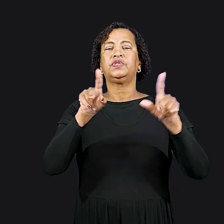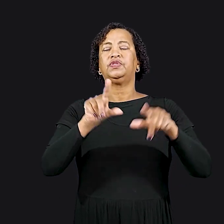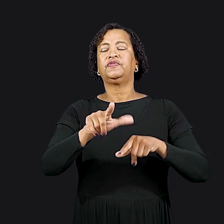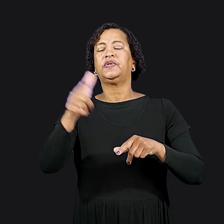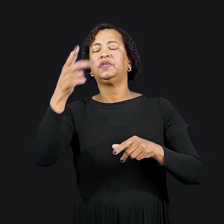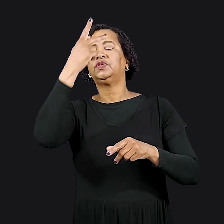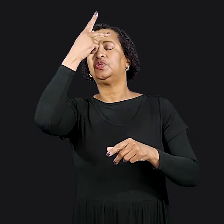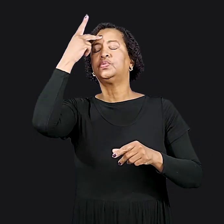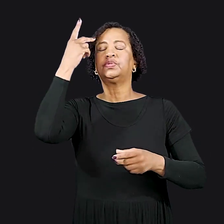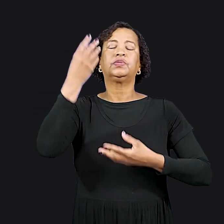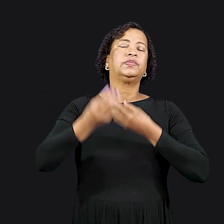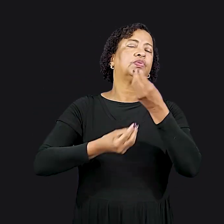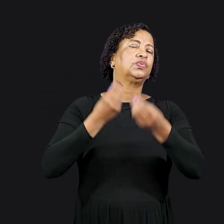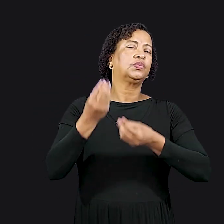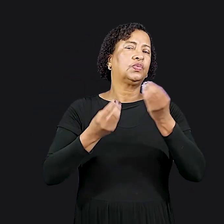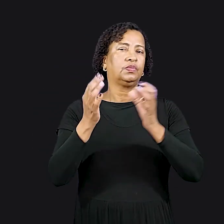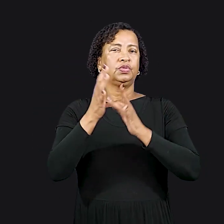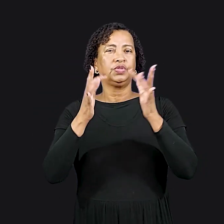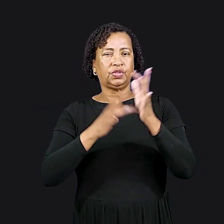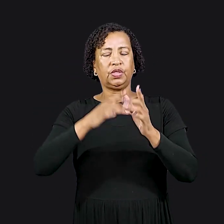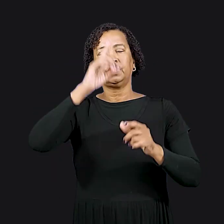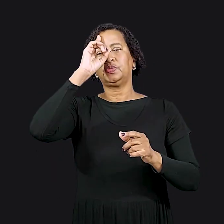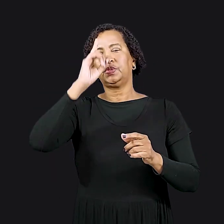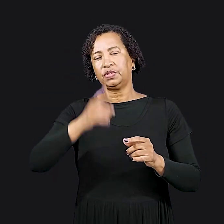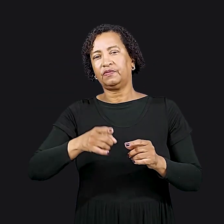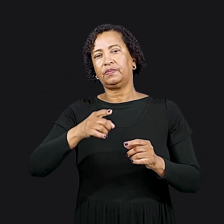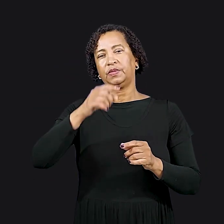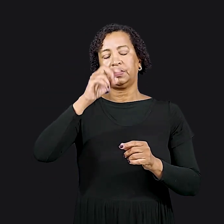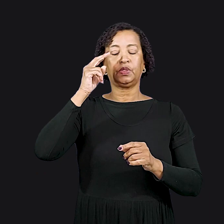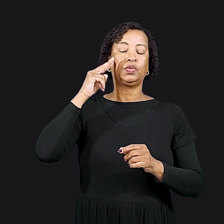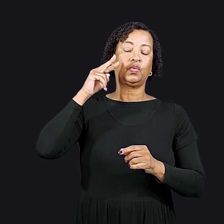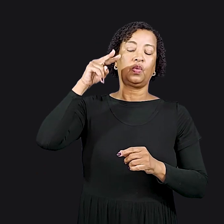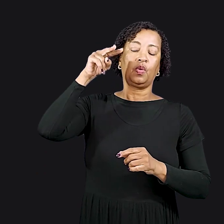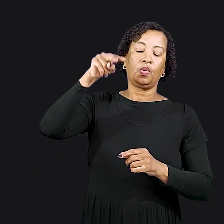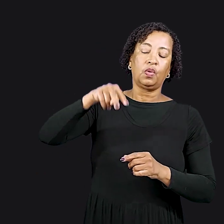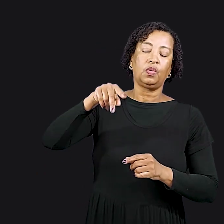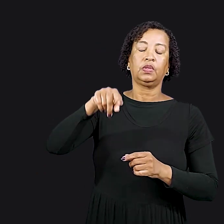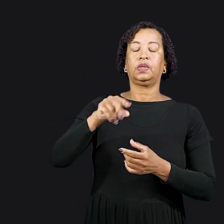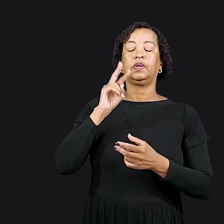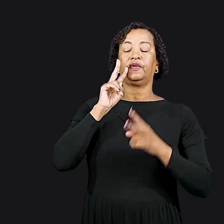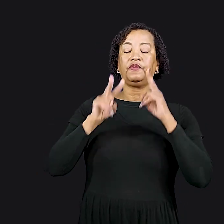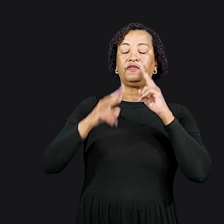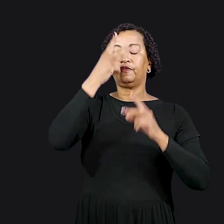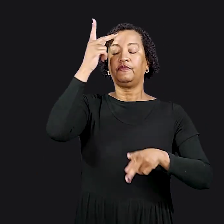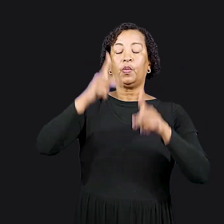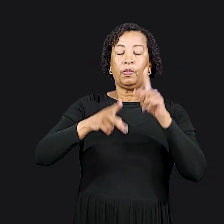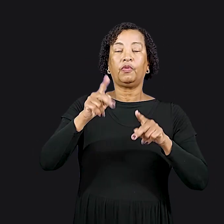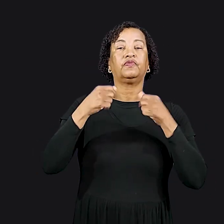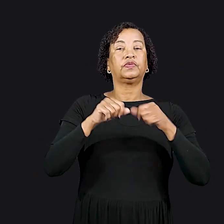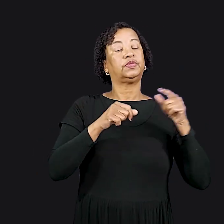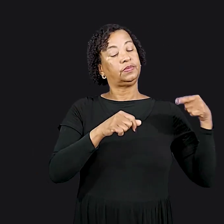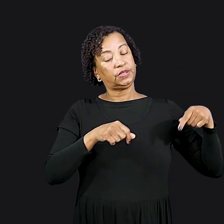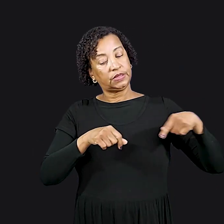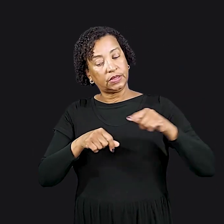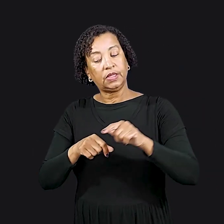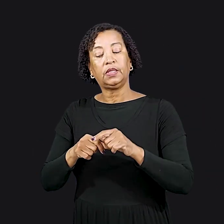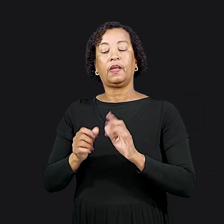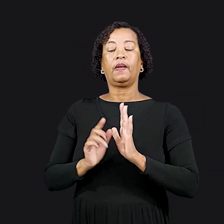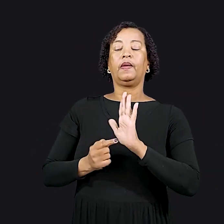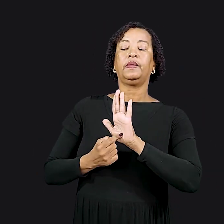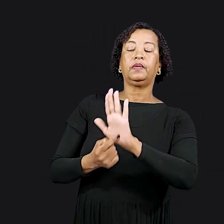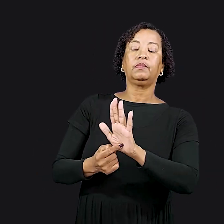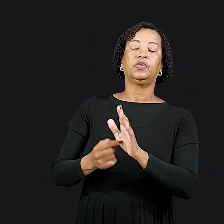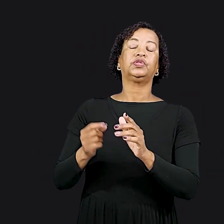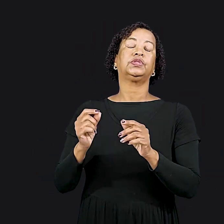diferente das outras pessoas, hein? Jesus estava mandando que olhassem para baixo. Vocês têm de ir até lá e mostrar que a vida pode